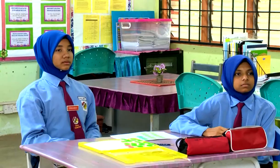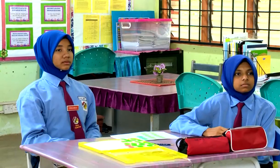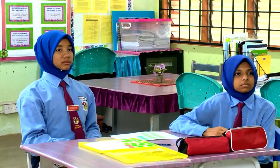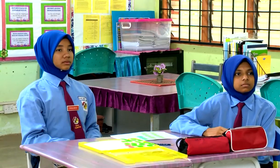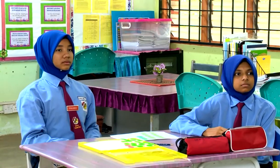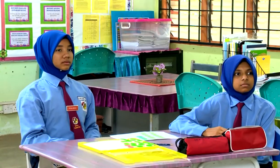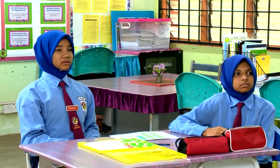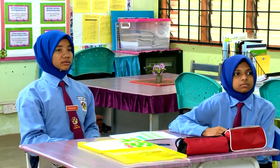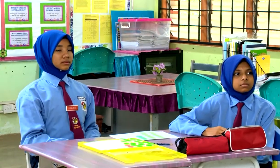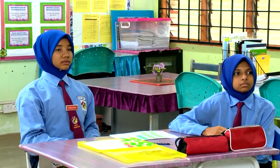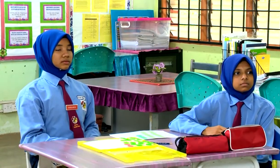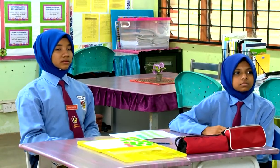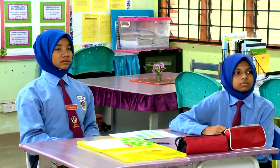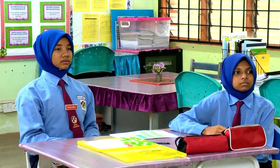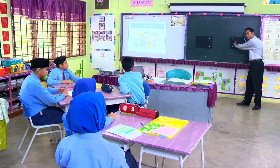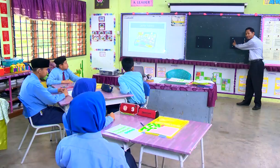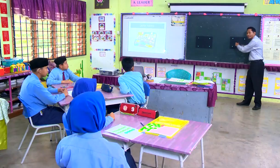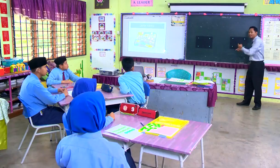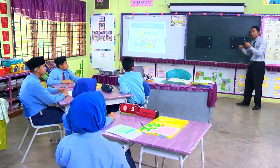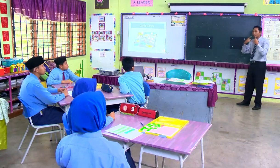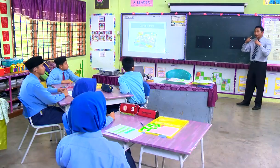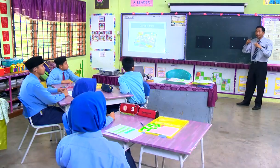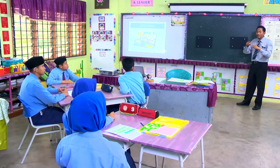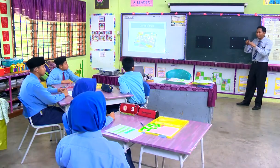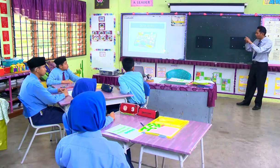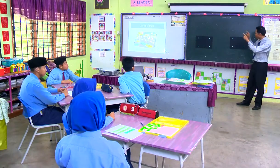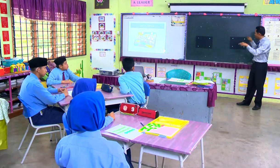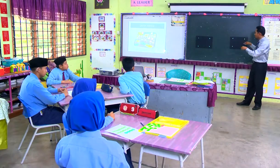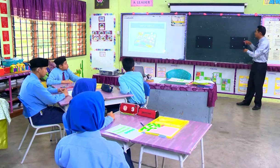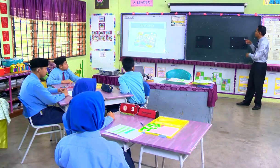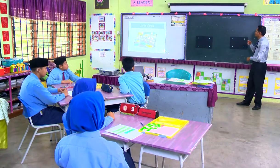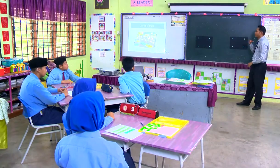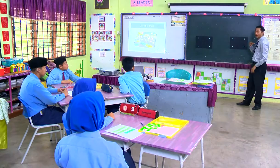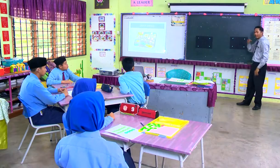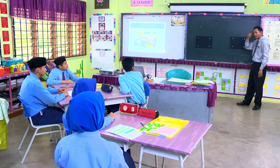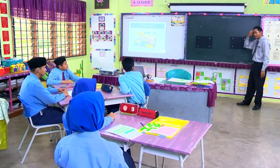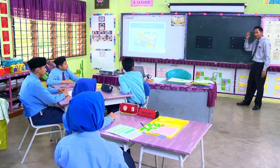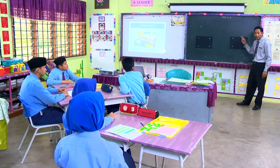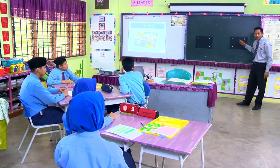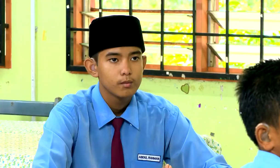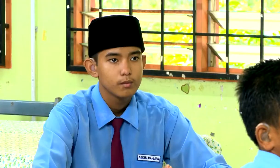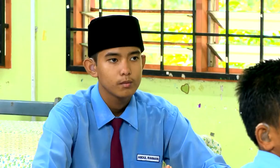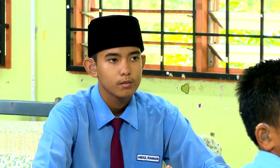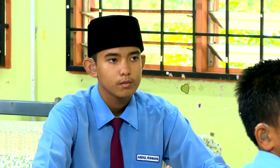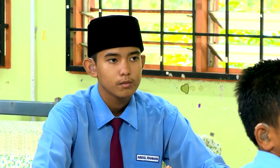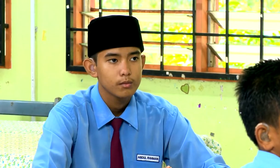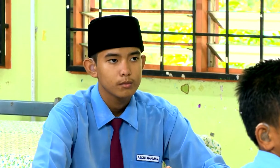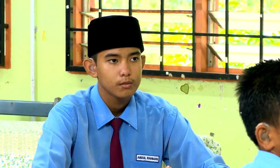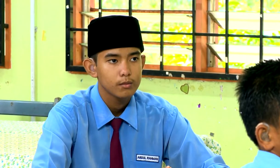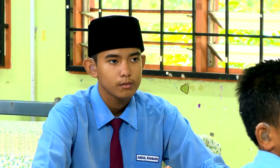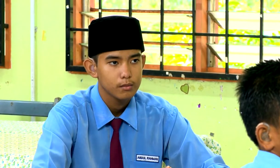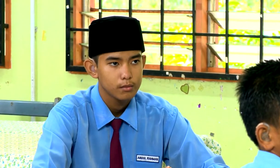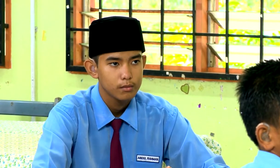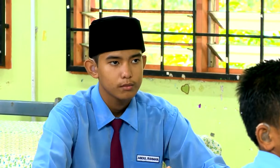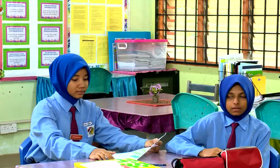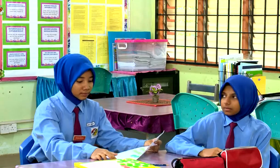tolong murid-murid lekatkan jawapan dekat papan hitam ni. Okey, kumpulan perempuan dulu.